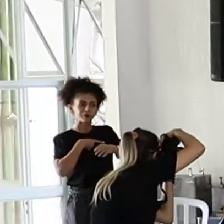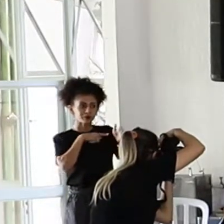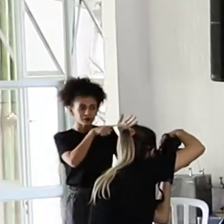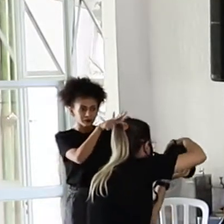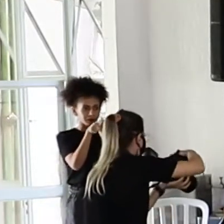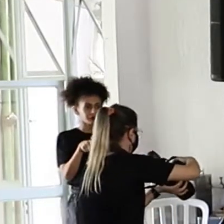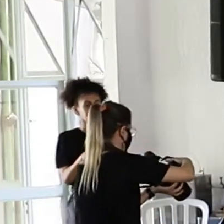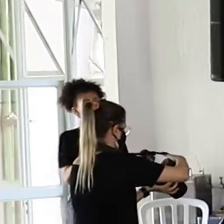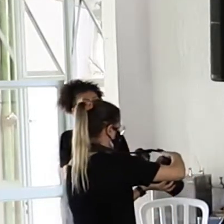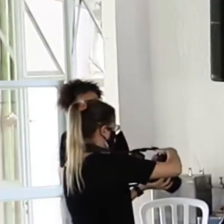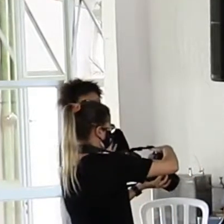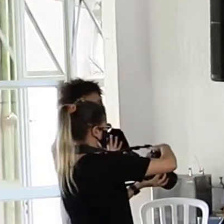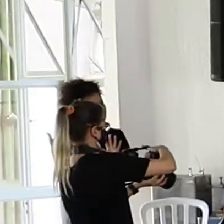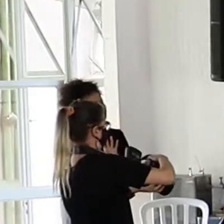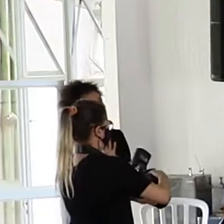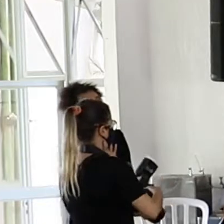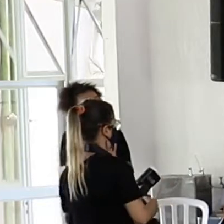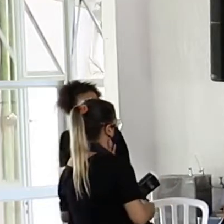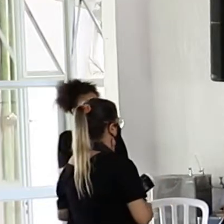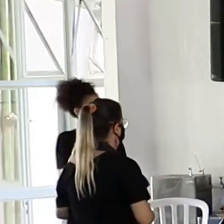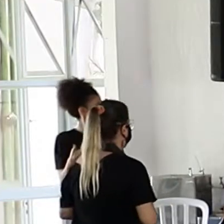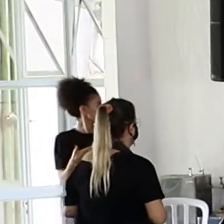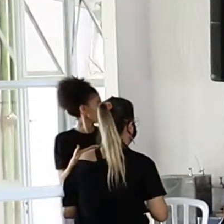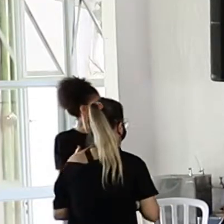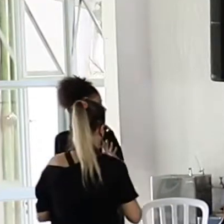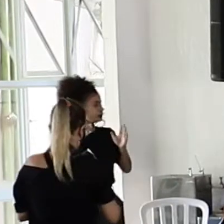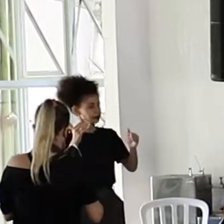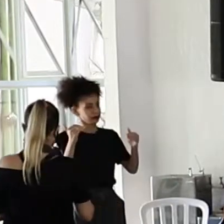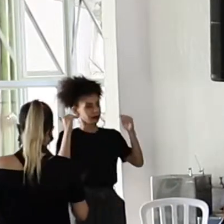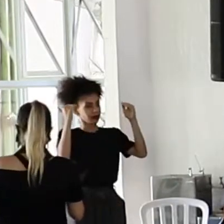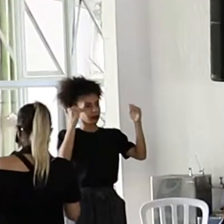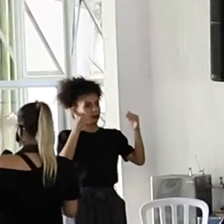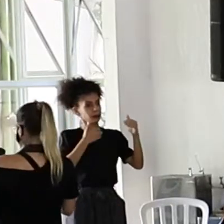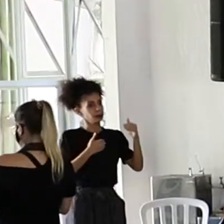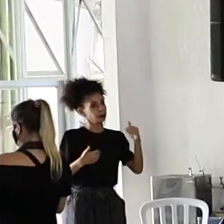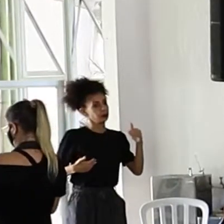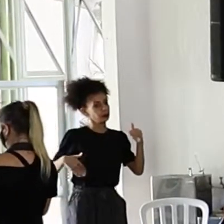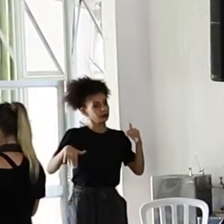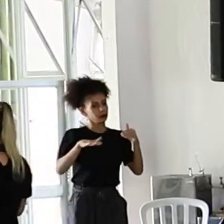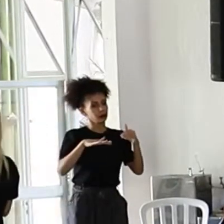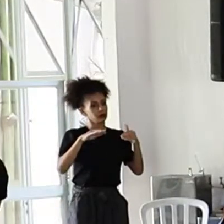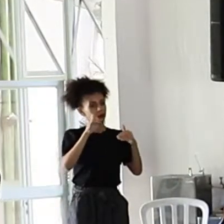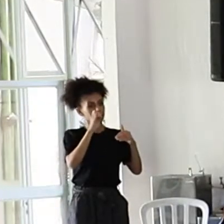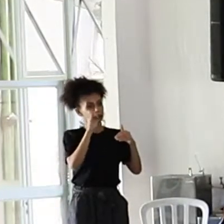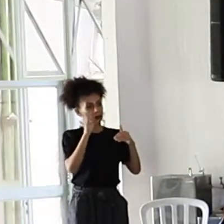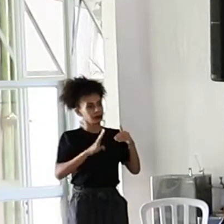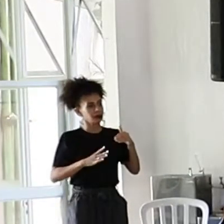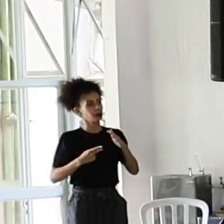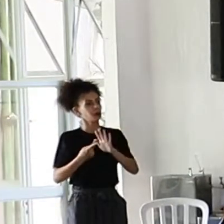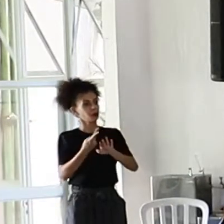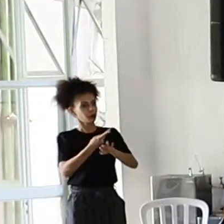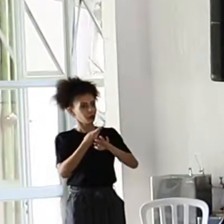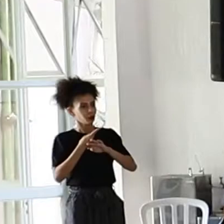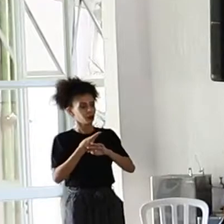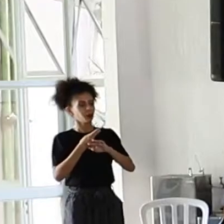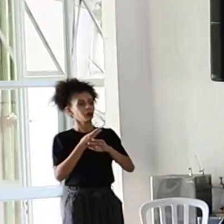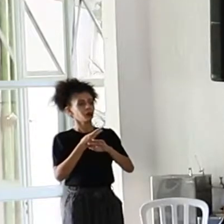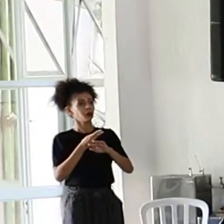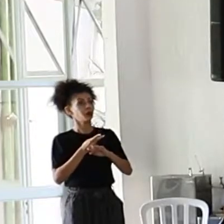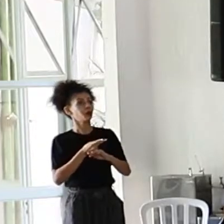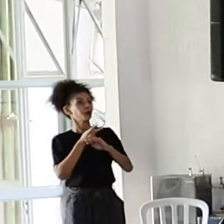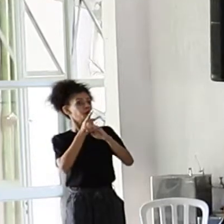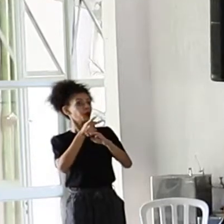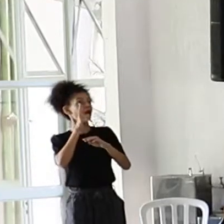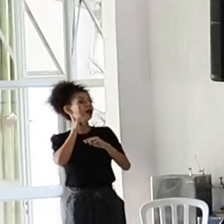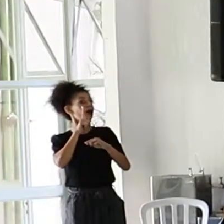e a partir daí Pode ser que as autoridades públicas do Brasil foram atrás da ncst ir para